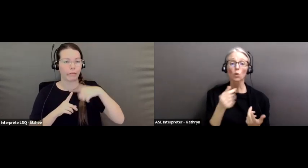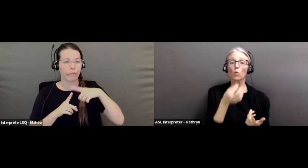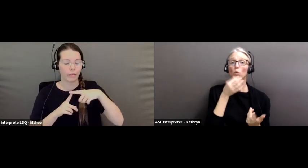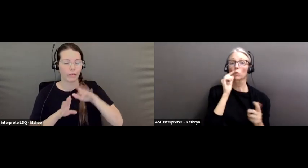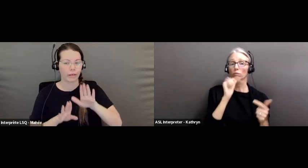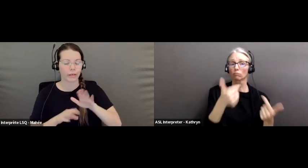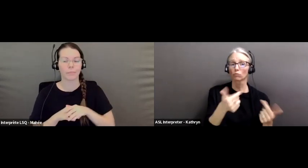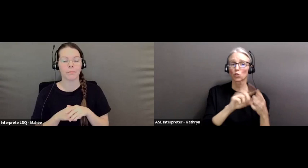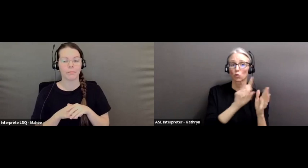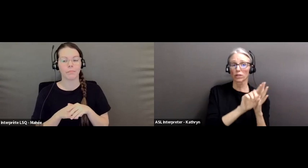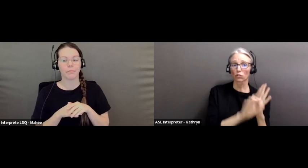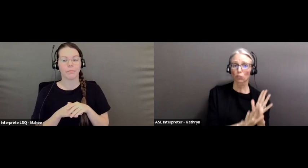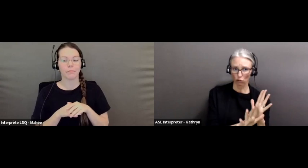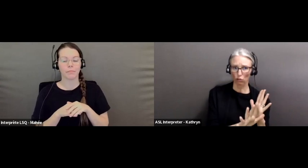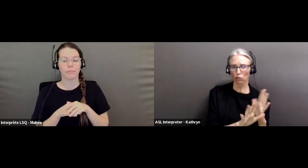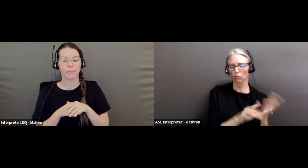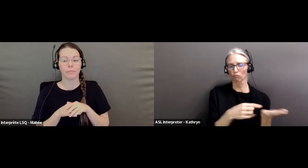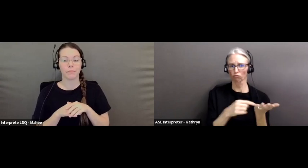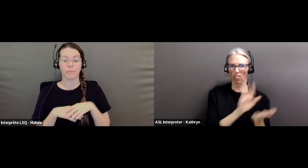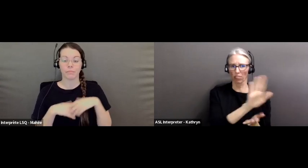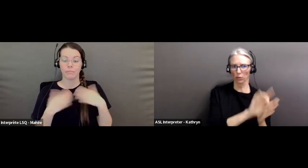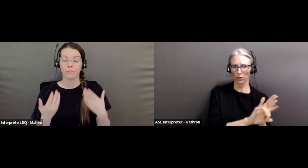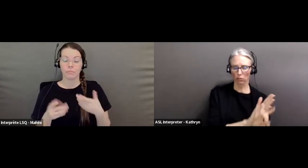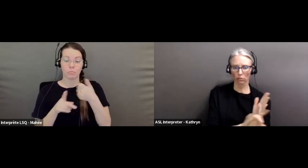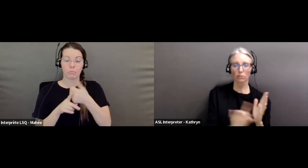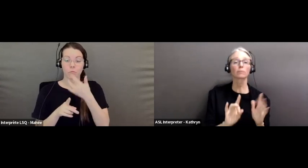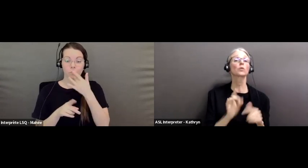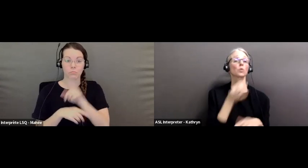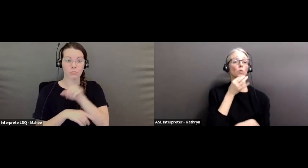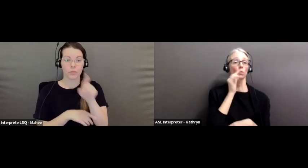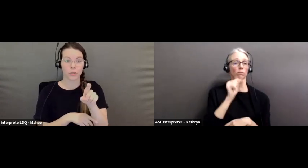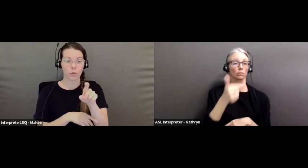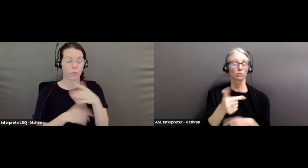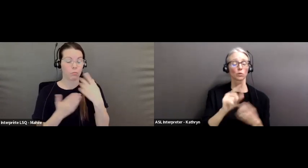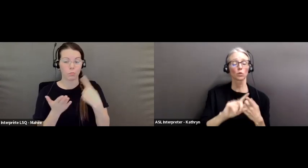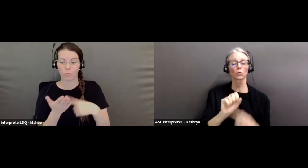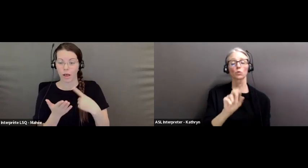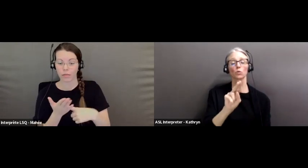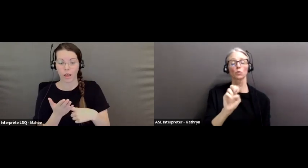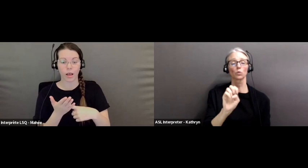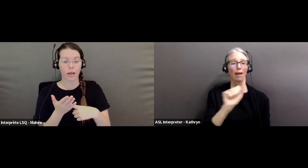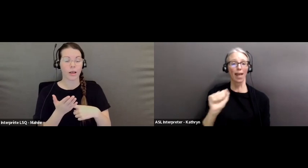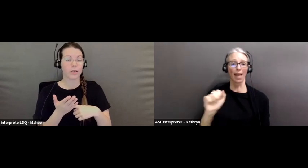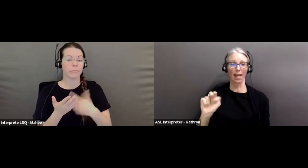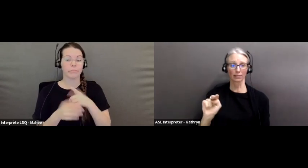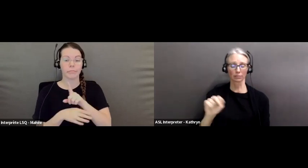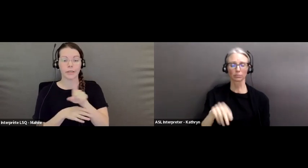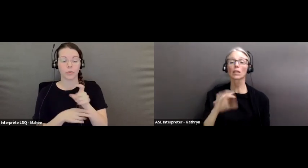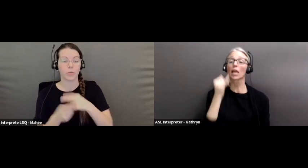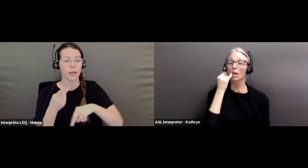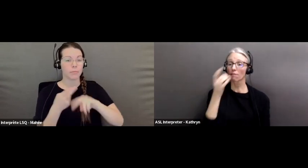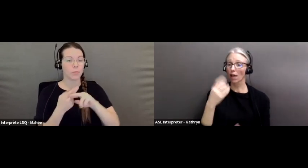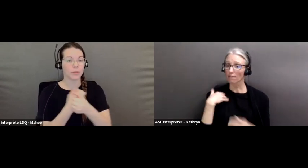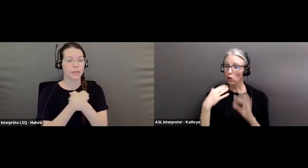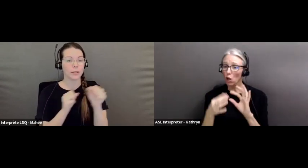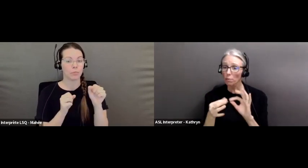parole à Swan. Pour les personnes qui souhaitent poser des questions, partager des commentaires, l'utilisation du question-réponse est